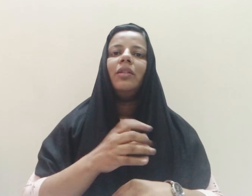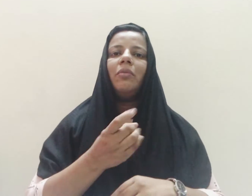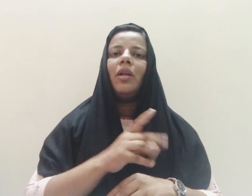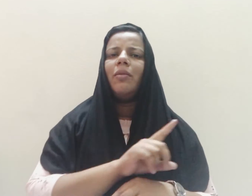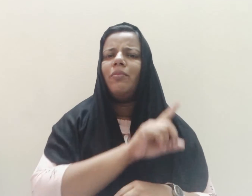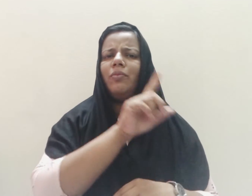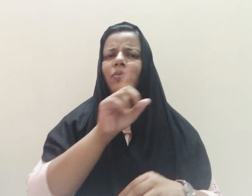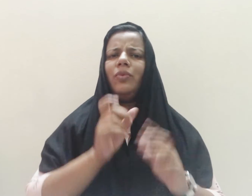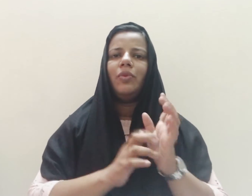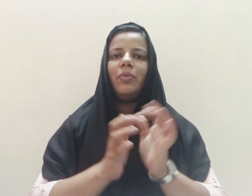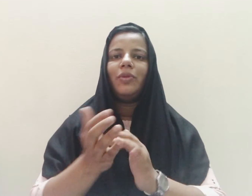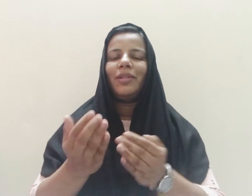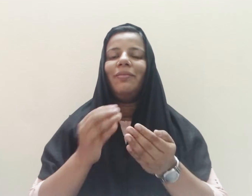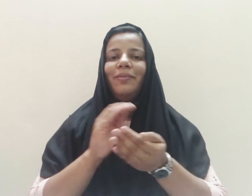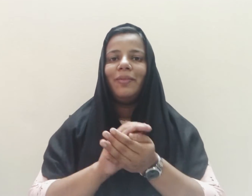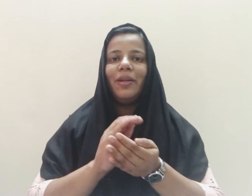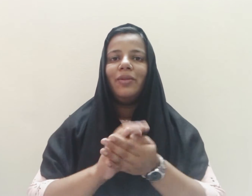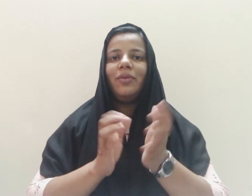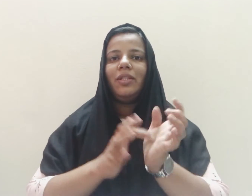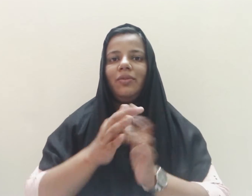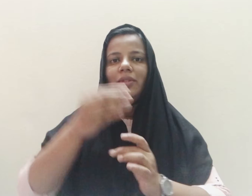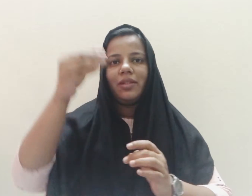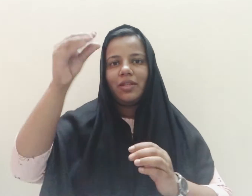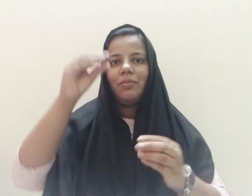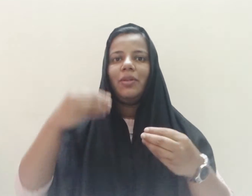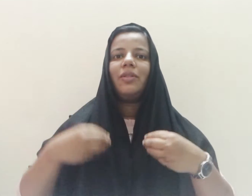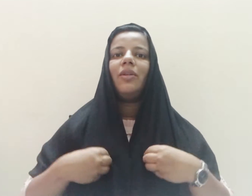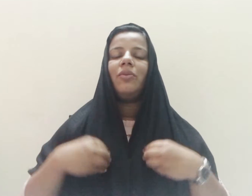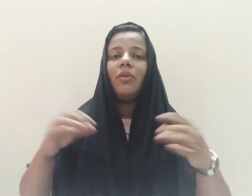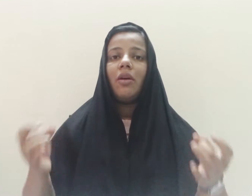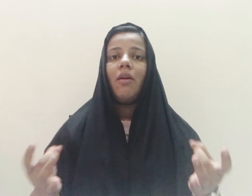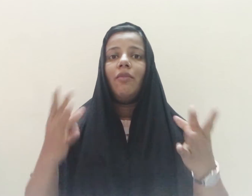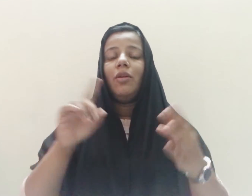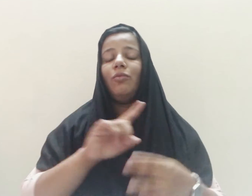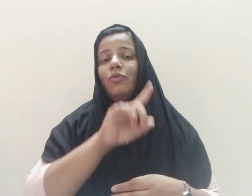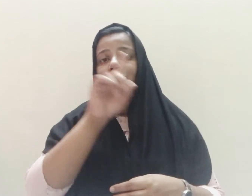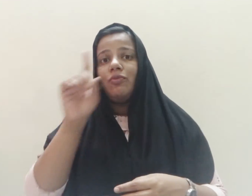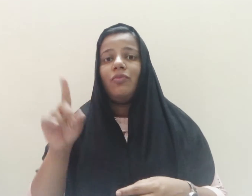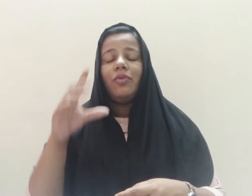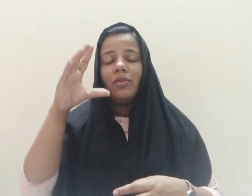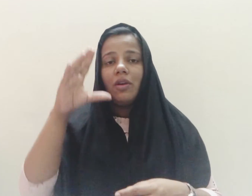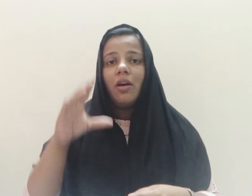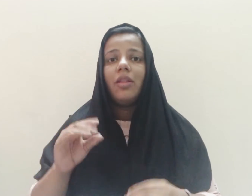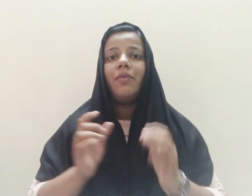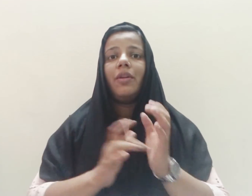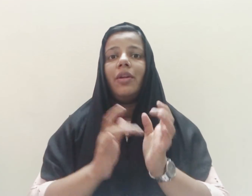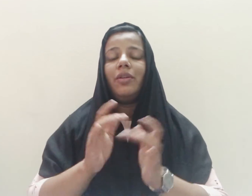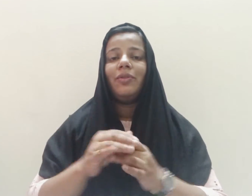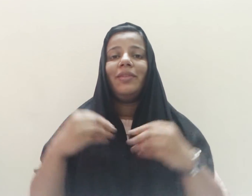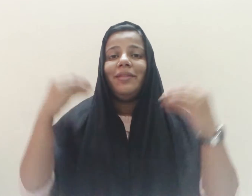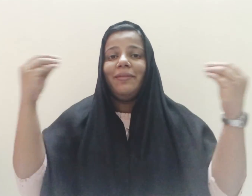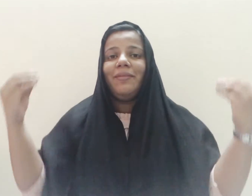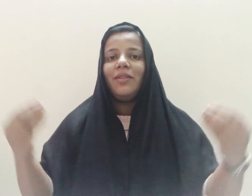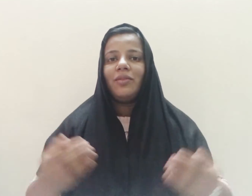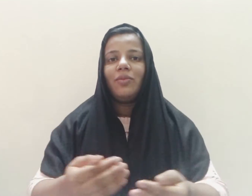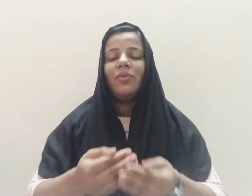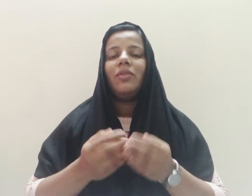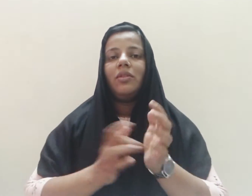പകൽക്കാലം മുഴുവൻ ഞങ്ങളെ കാത്തു പരിപാലിച്ച ദൈവകൃപയ്ക്കായിട്ട് സ്തോത്രം. രാവിലെ മുതൽ രാത്രി വരെ അങ്ങനെ തങ്ക ചെറുകടിക്കൽ ഞങ്ങളെ സൂക്ഷിച്ച